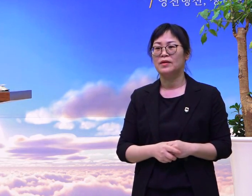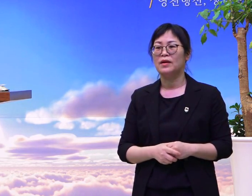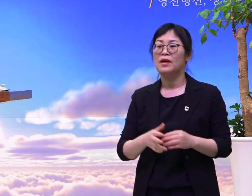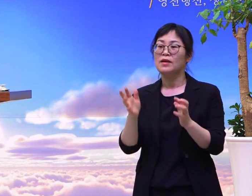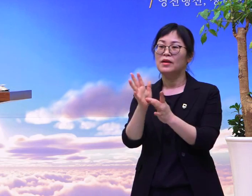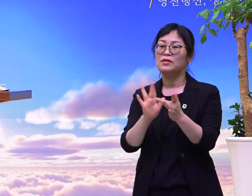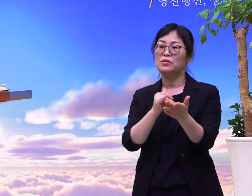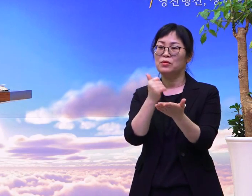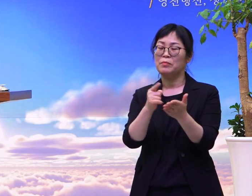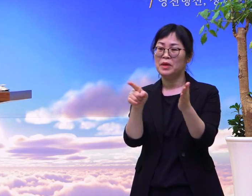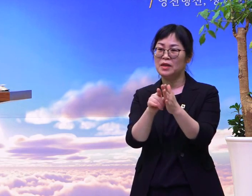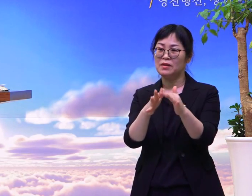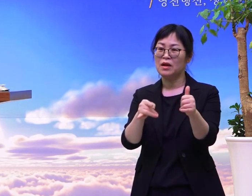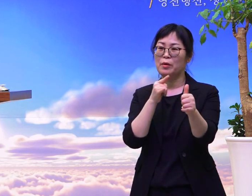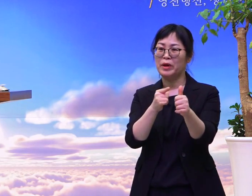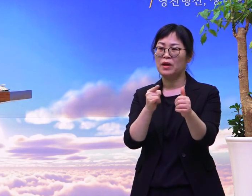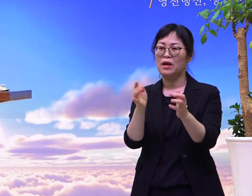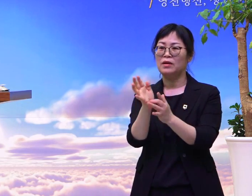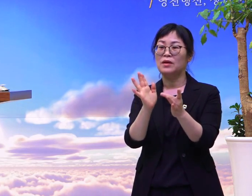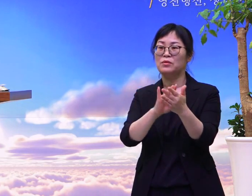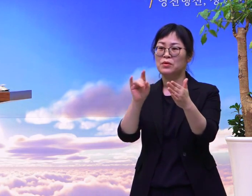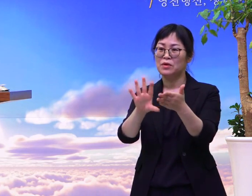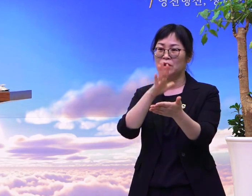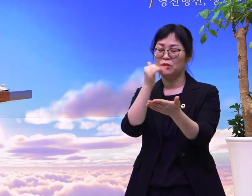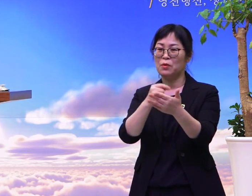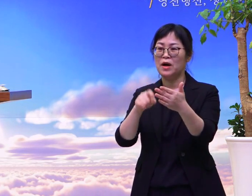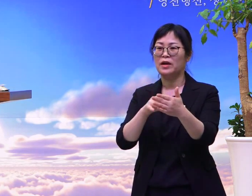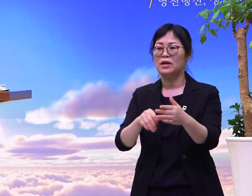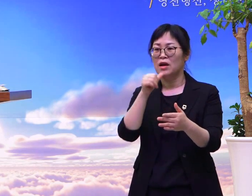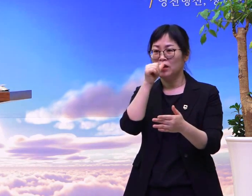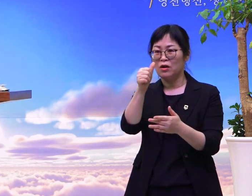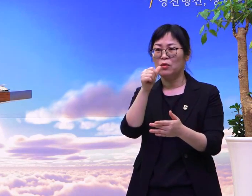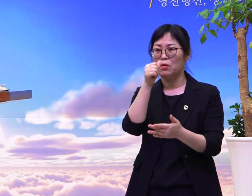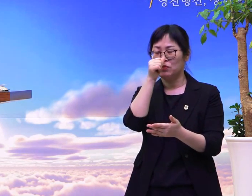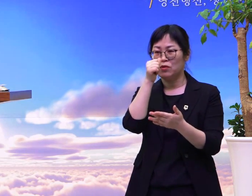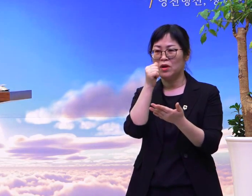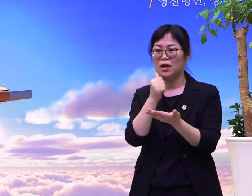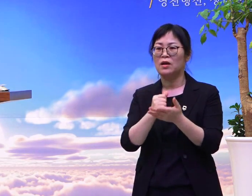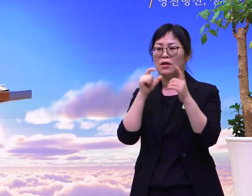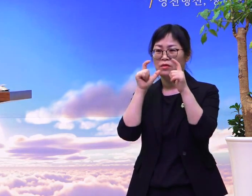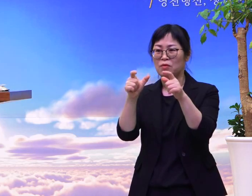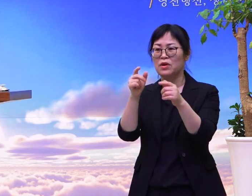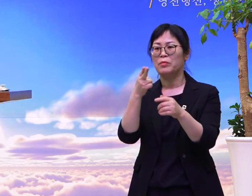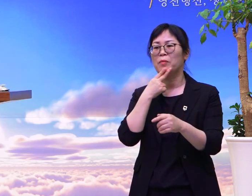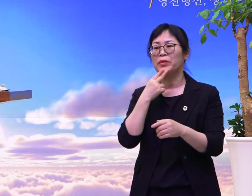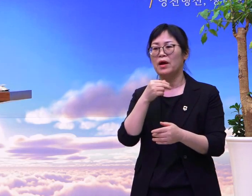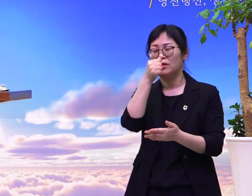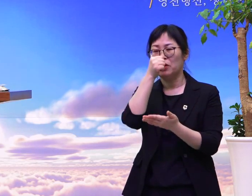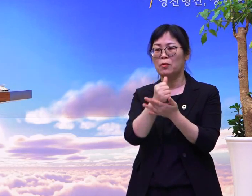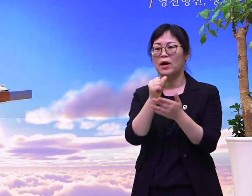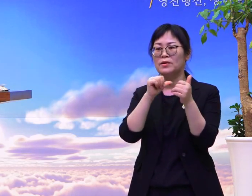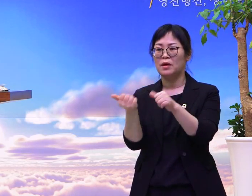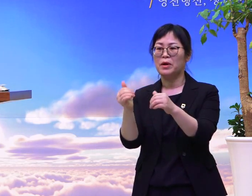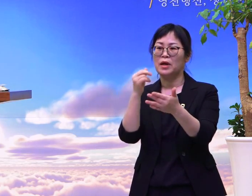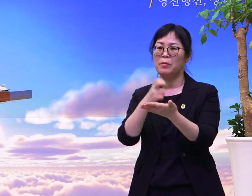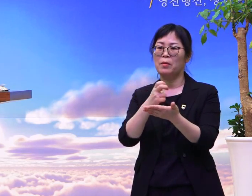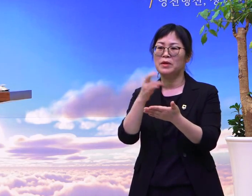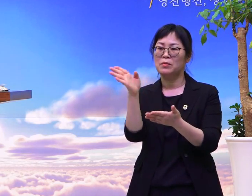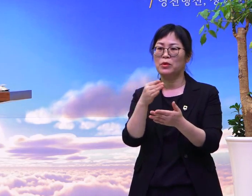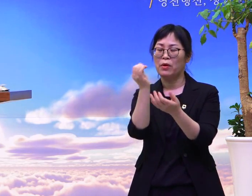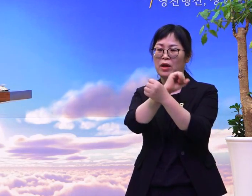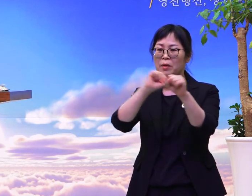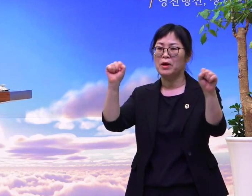예수 믿는 사람에게는, 예수 그리스도 안에 있는 자에게는 결코 정잠이 없다. 죄와 사망의 법에서 해방되었다.